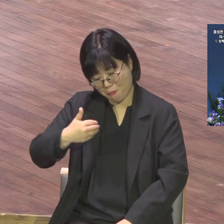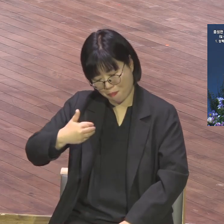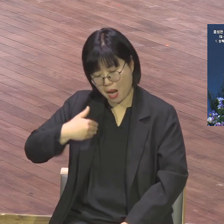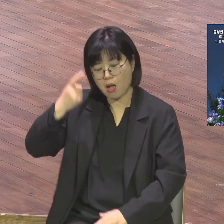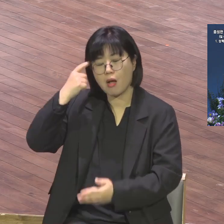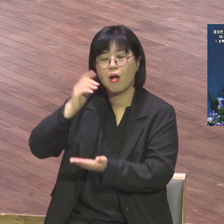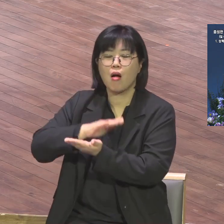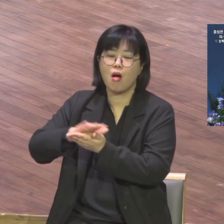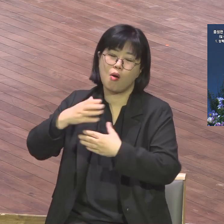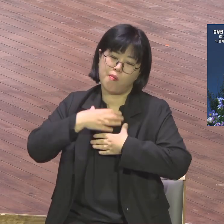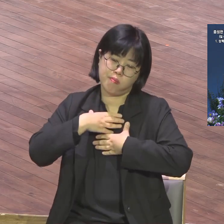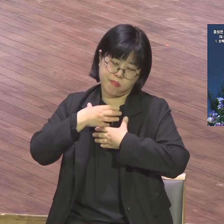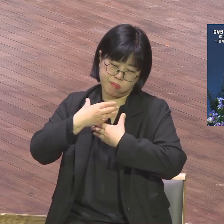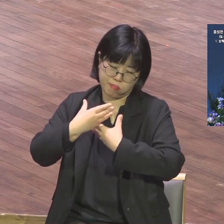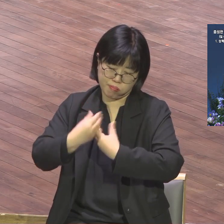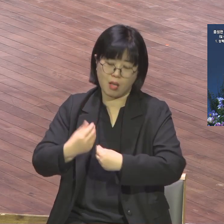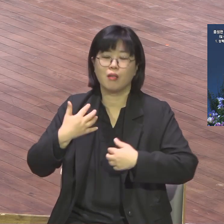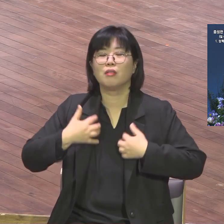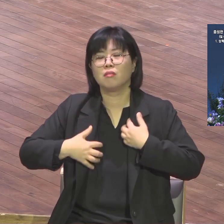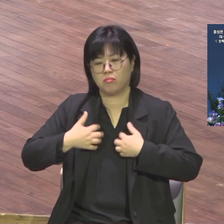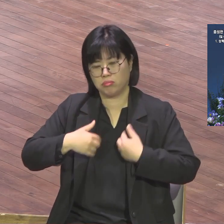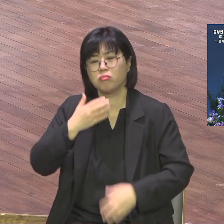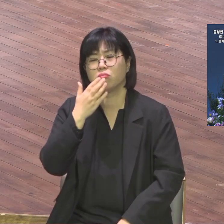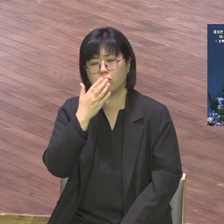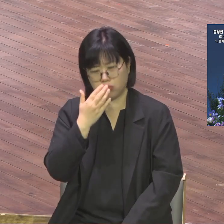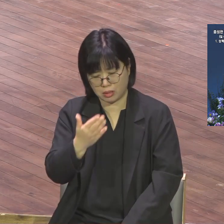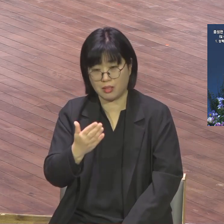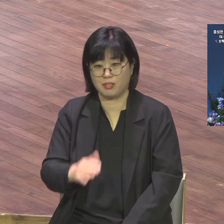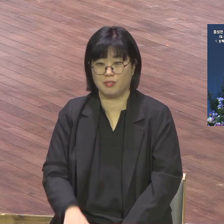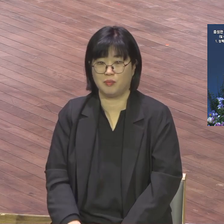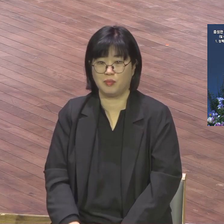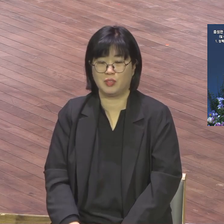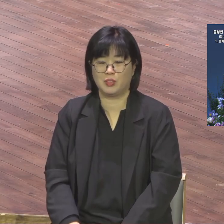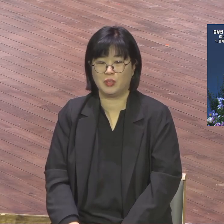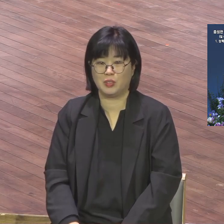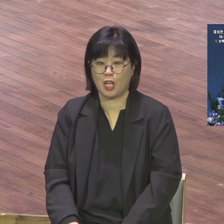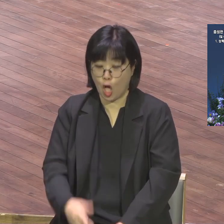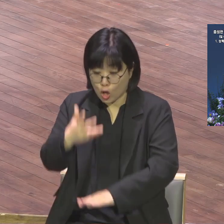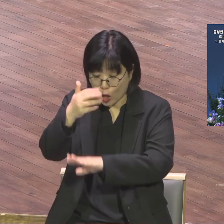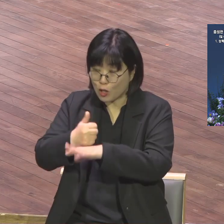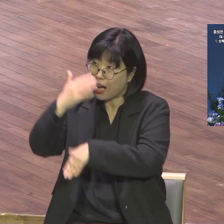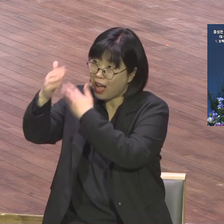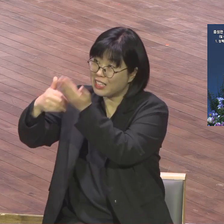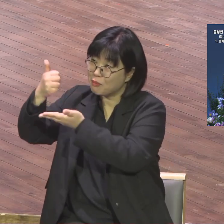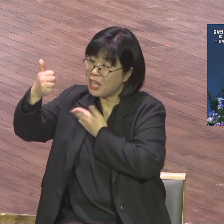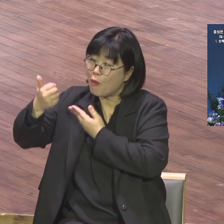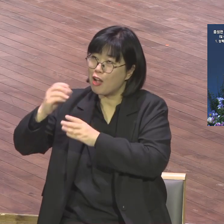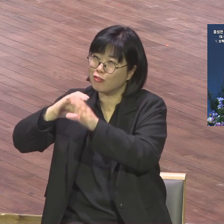내게 능력 주신 자 안에서 내가 모든 것을 할 수 있느니라.